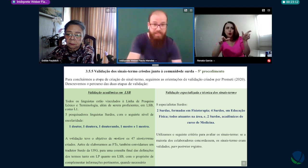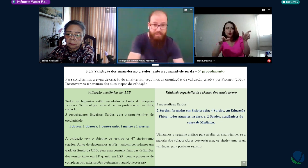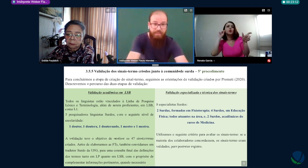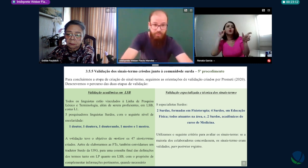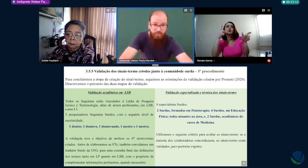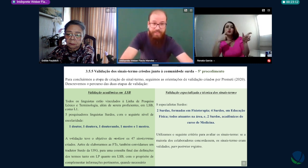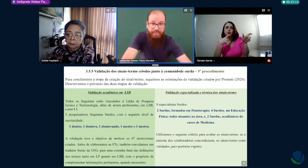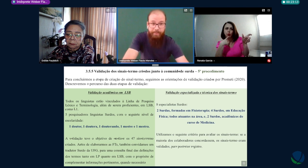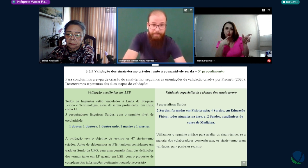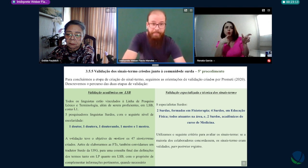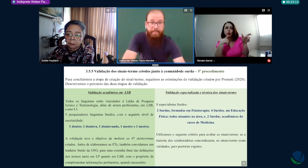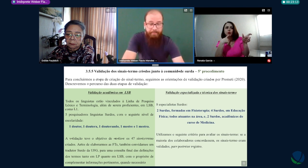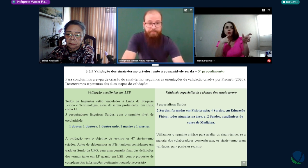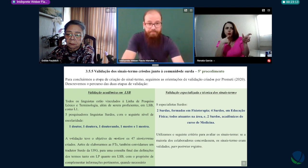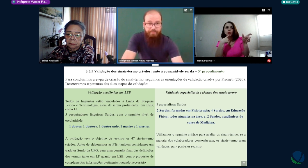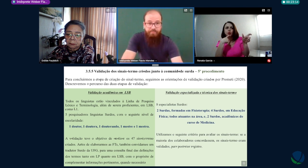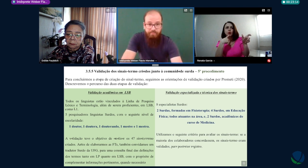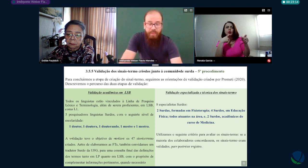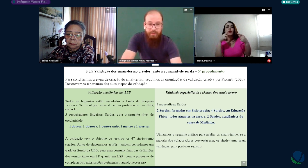5 surdos pesquisadores